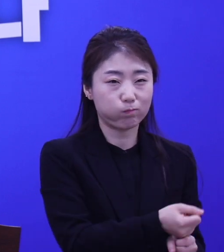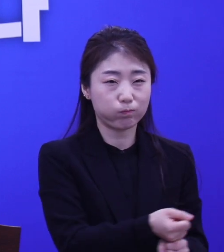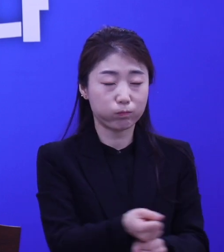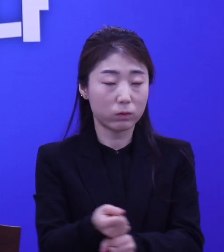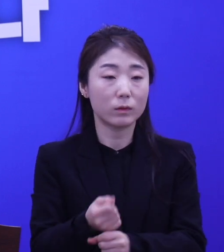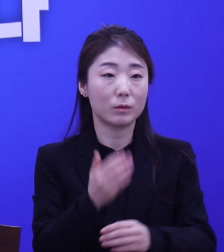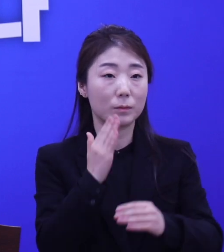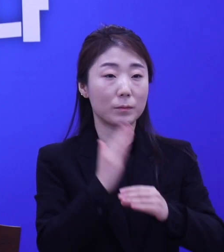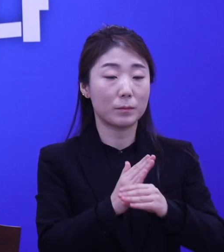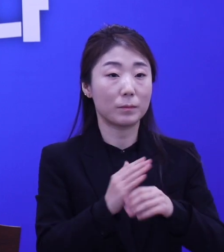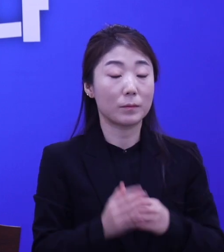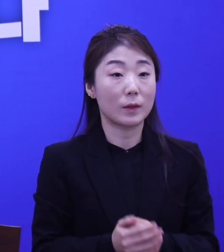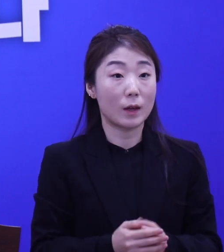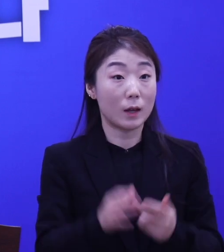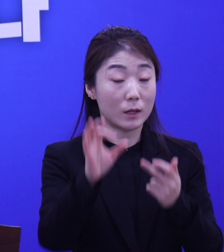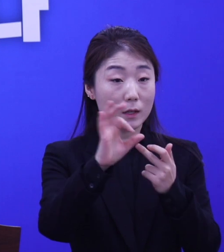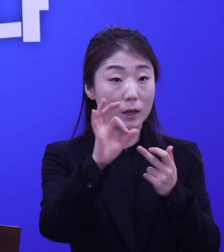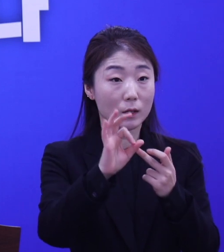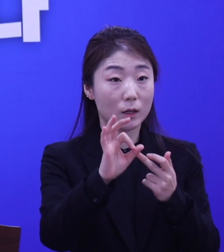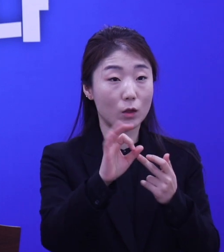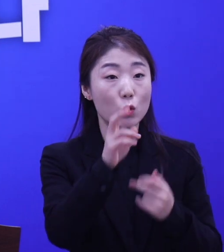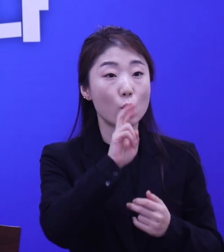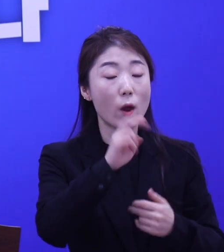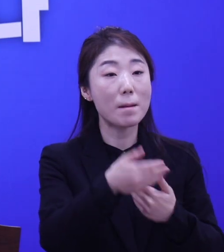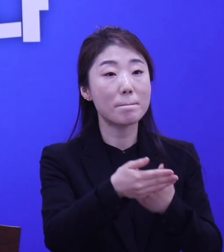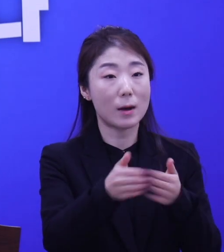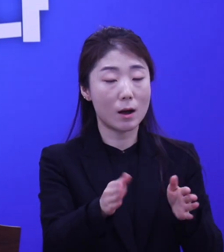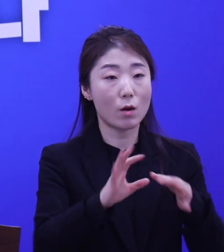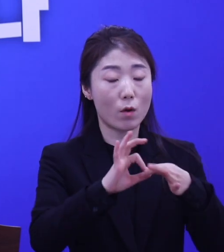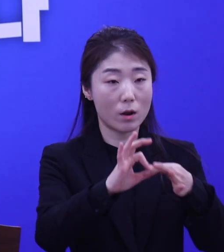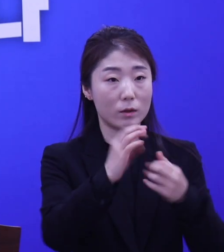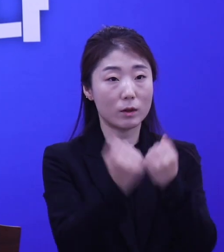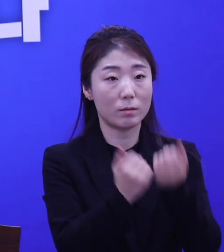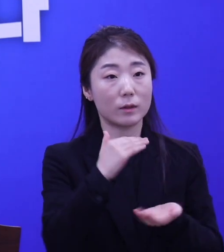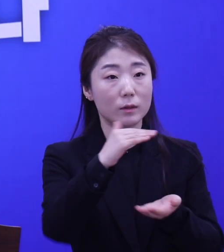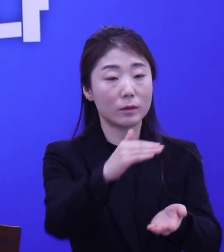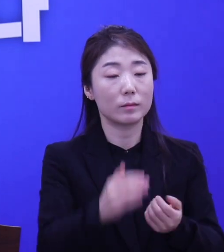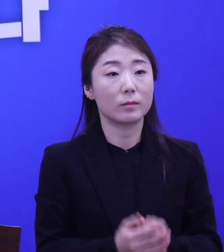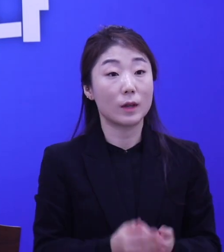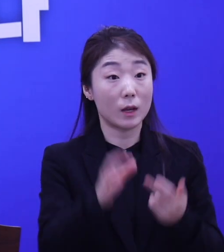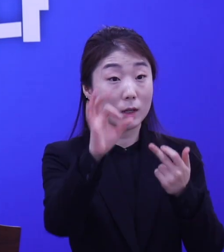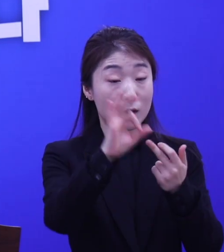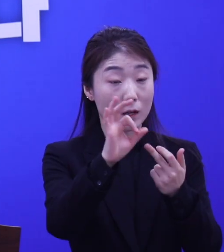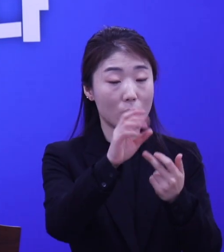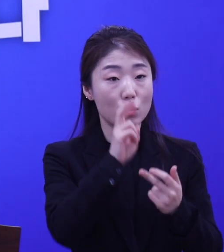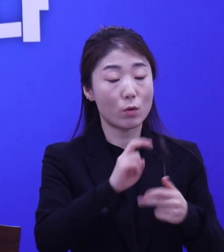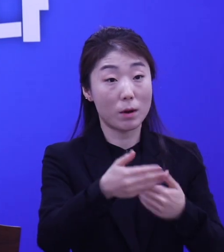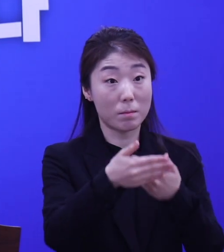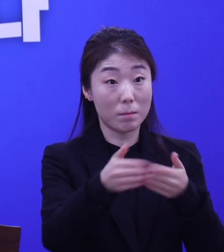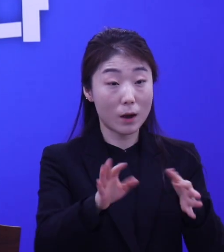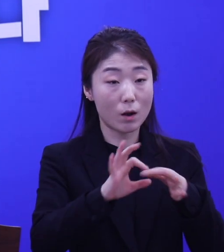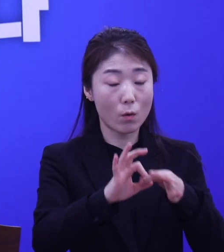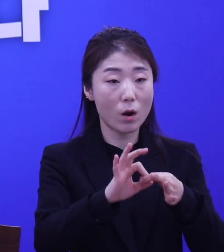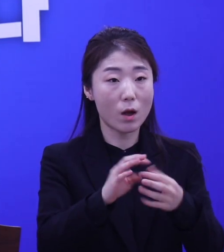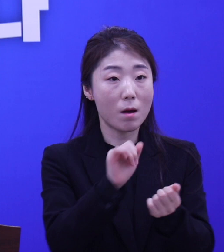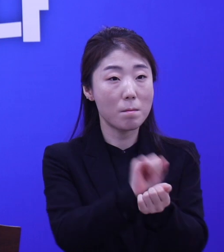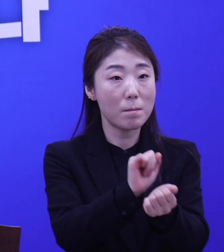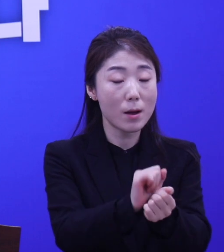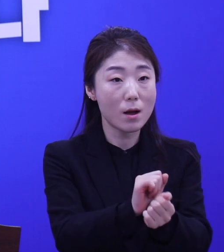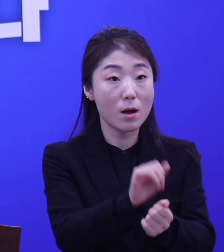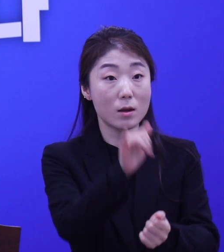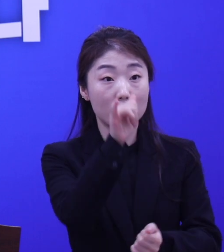있습니다. 창영군 동전 노래방 관련 추가 사항입니다. 창영군 동전 노래방 관련 확진자는